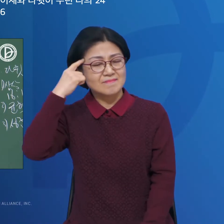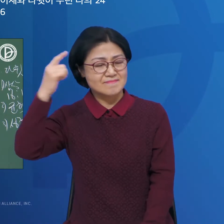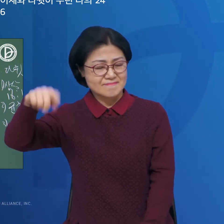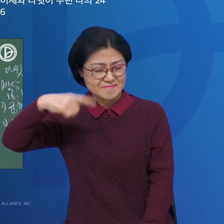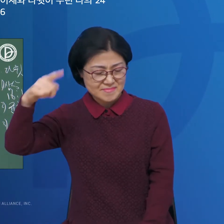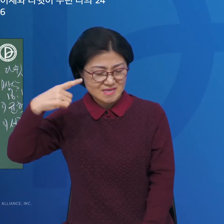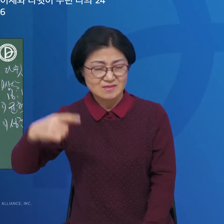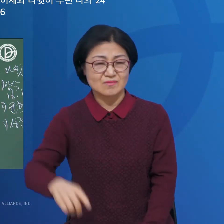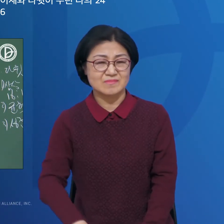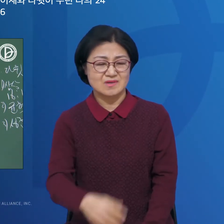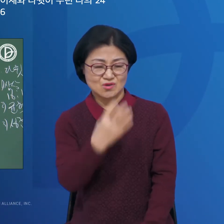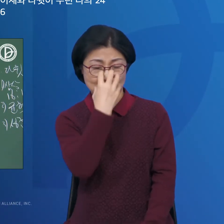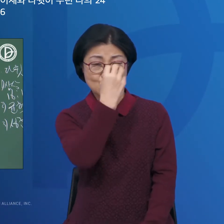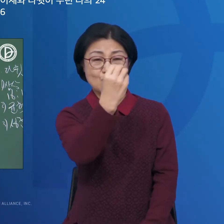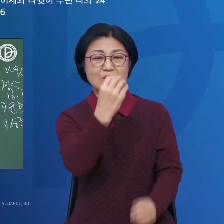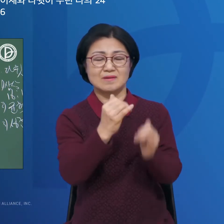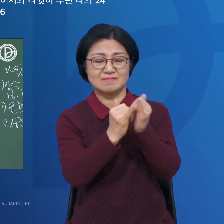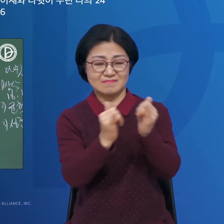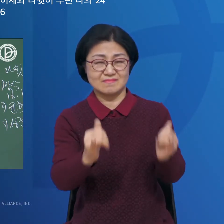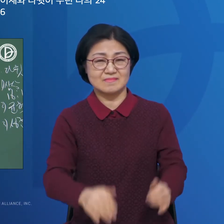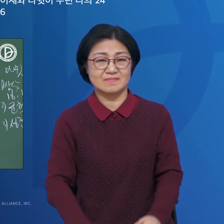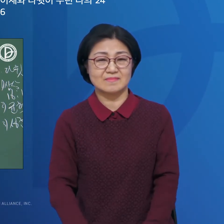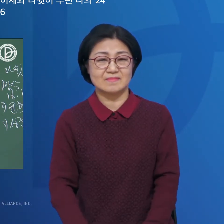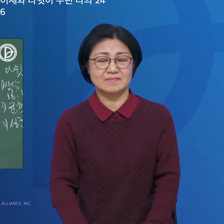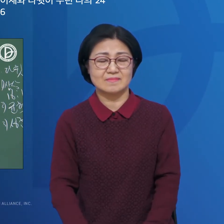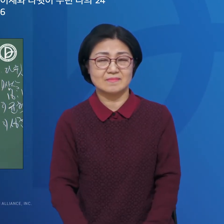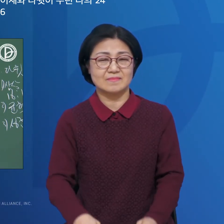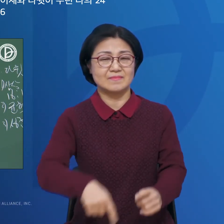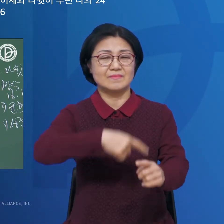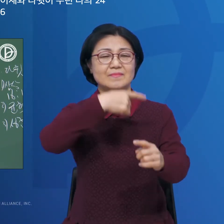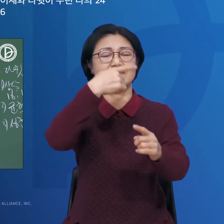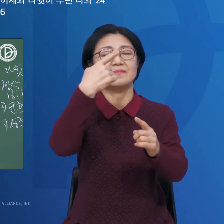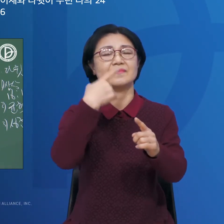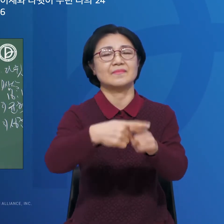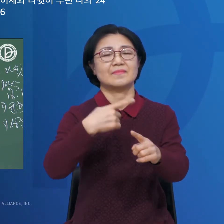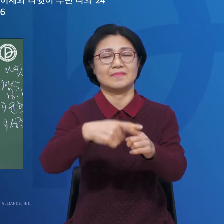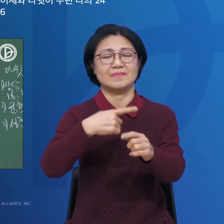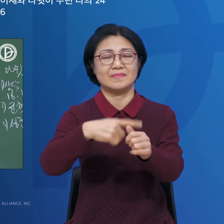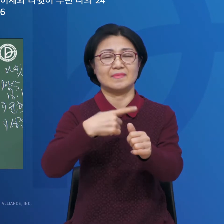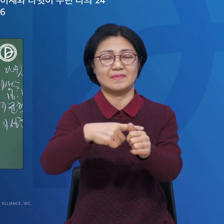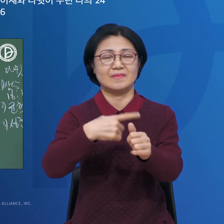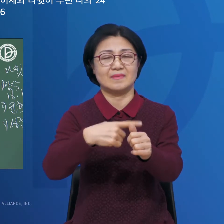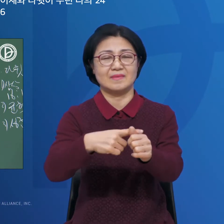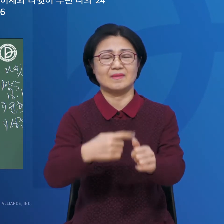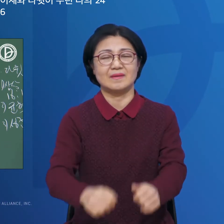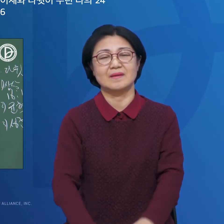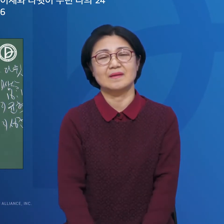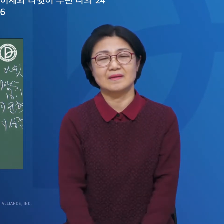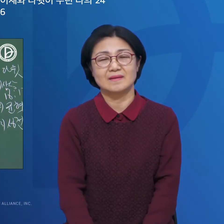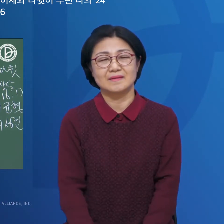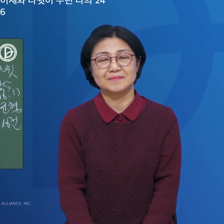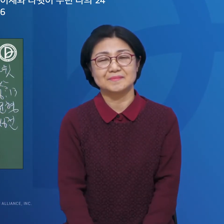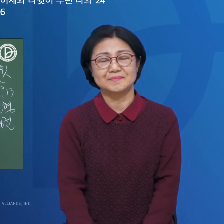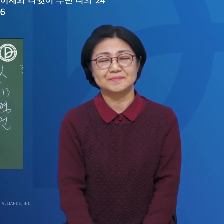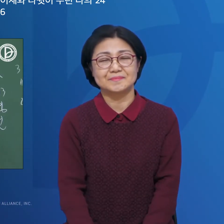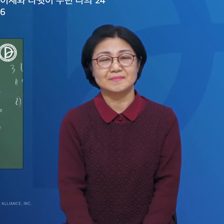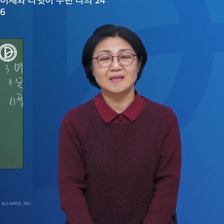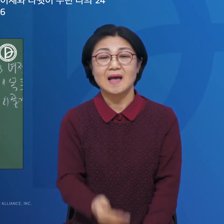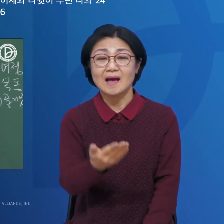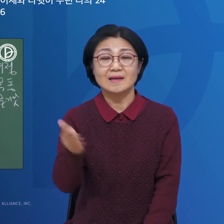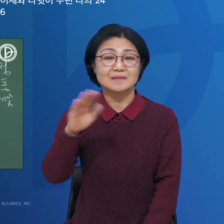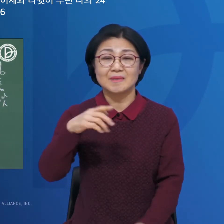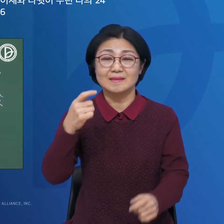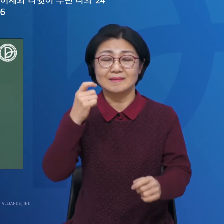했나 막 교만한 놈에게. They criticized him so much, saying, you're so arrogant 다윗 보고 to David. 다윗은 확신 있게 얘기했습니다.